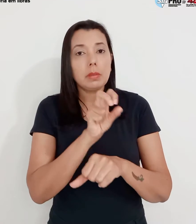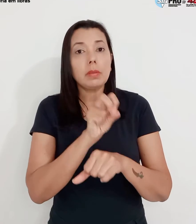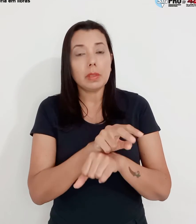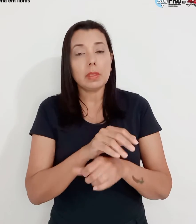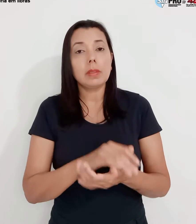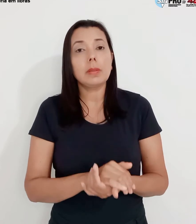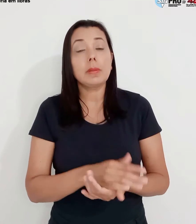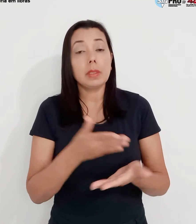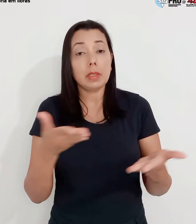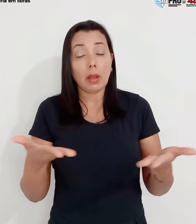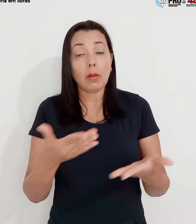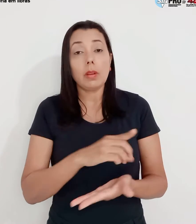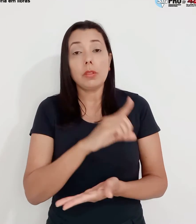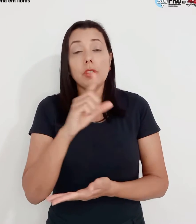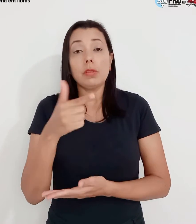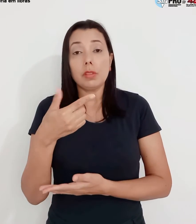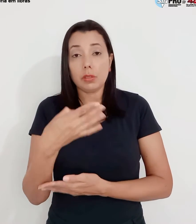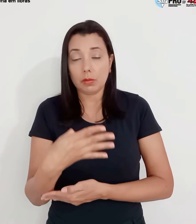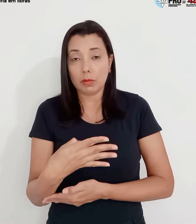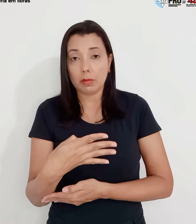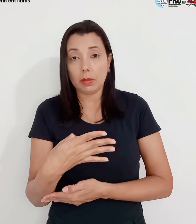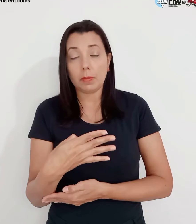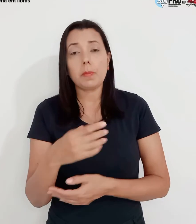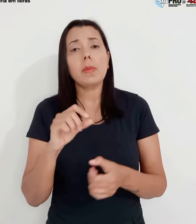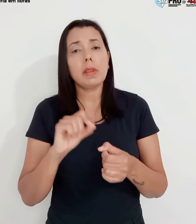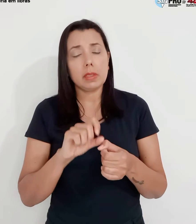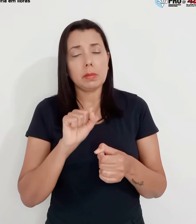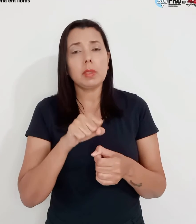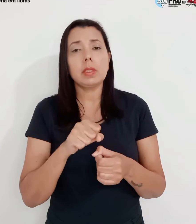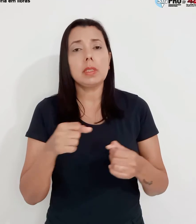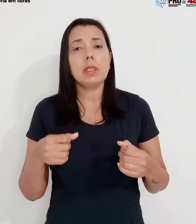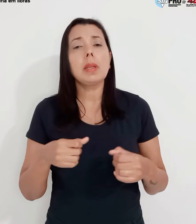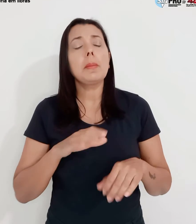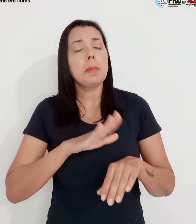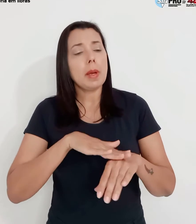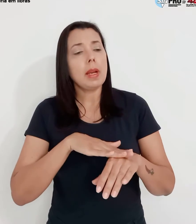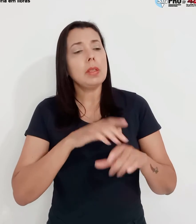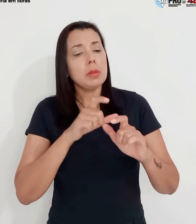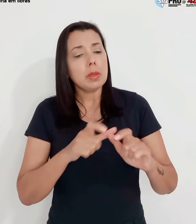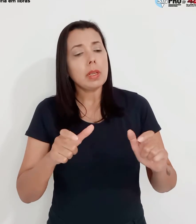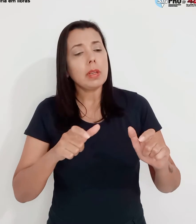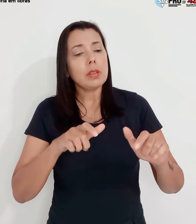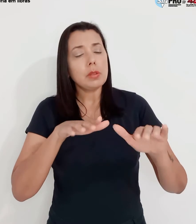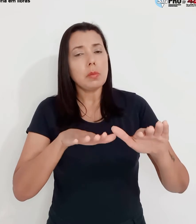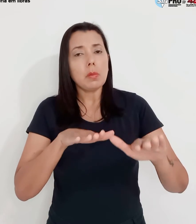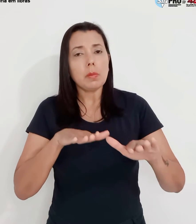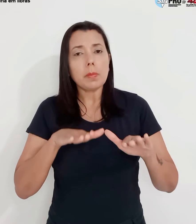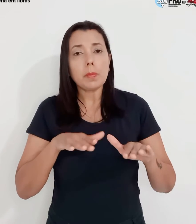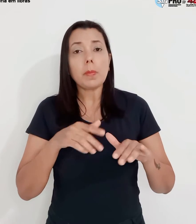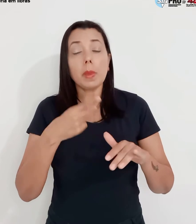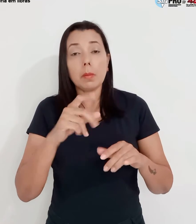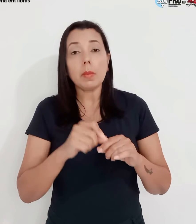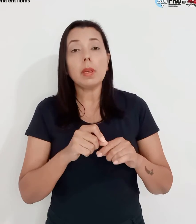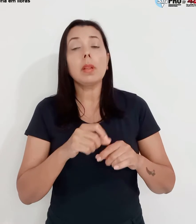Que neste dia 24, façamos mais uma grande mobilização pelo impeachment